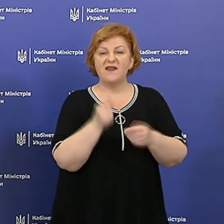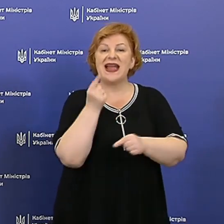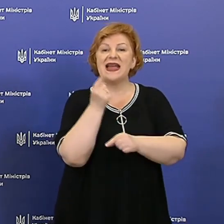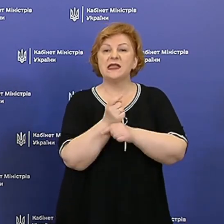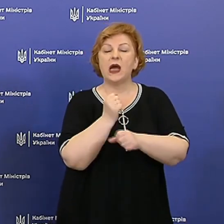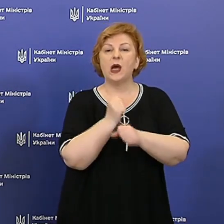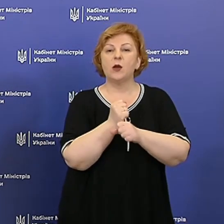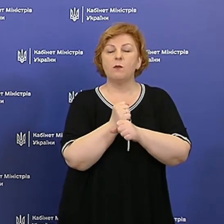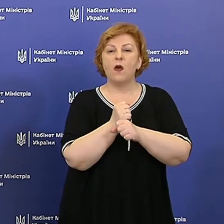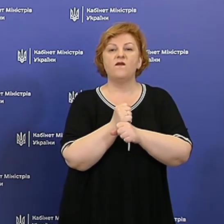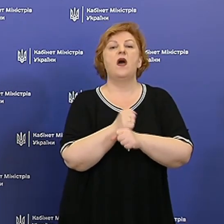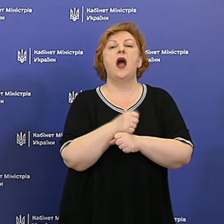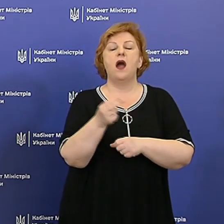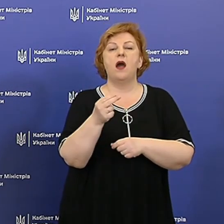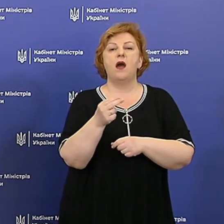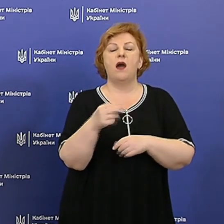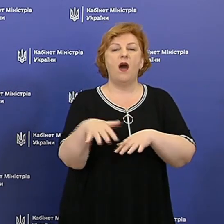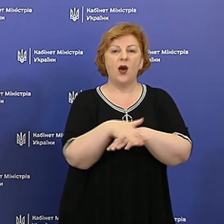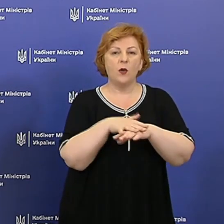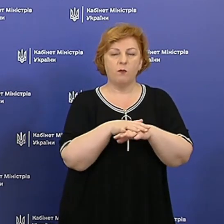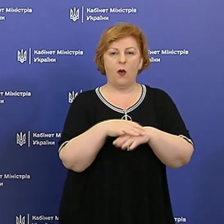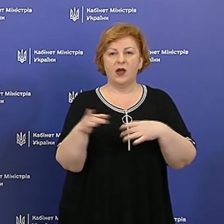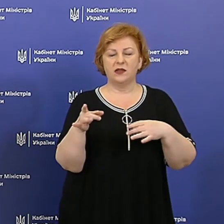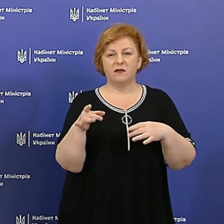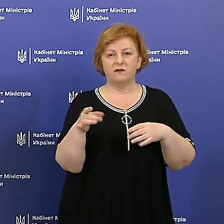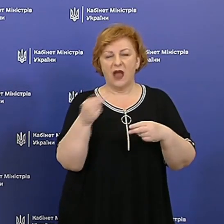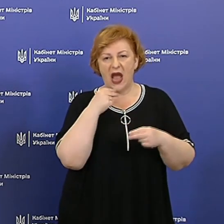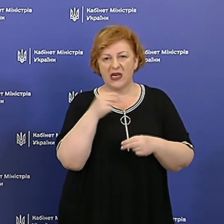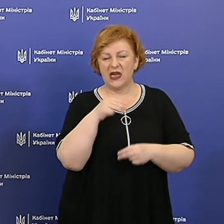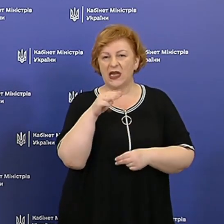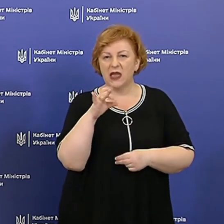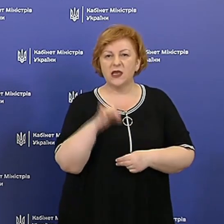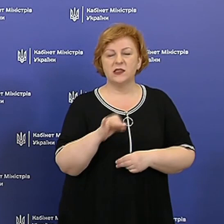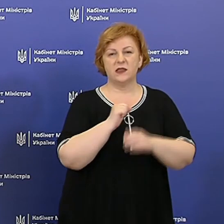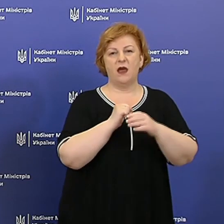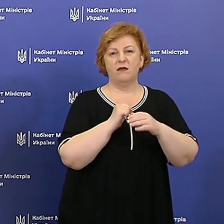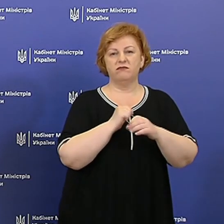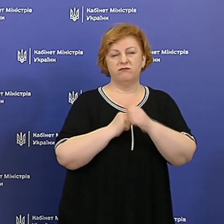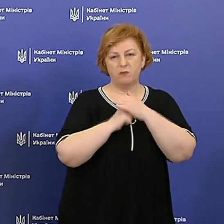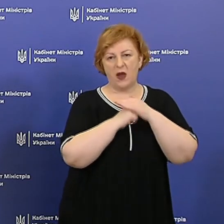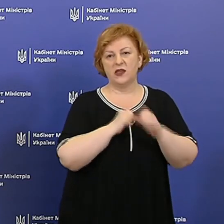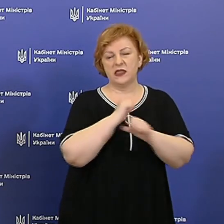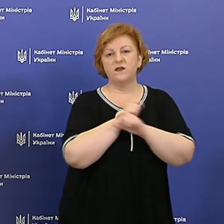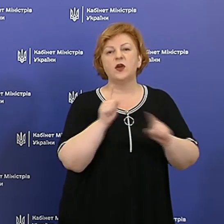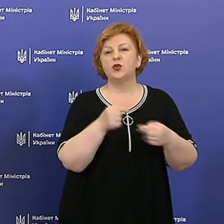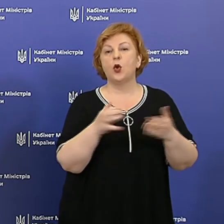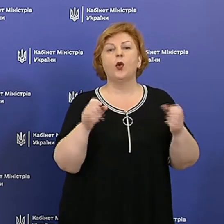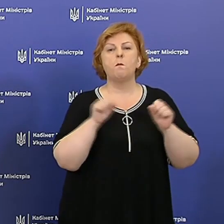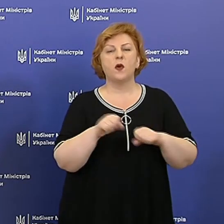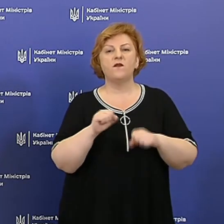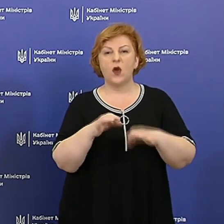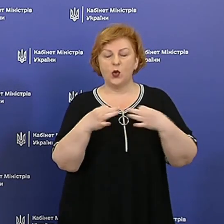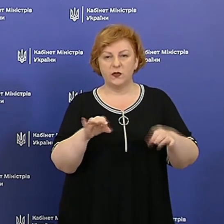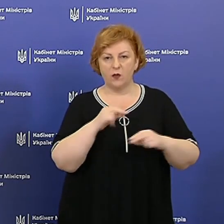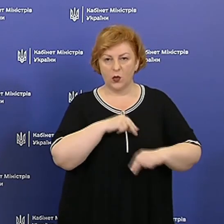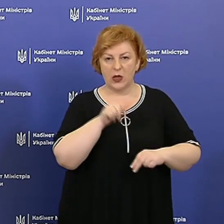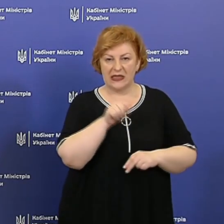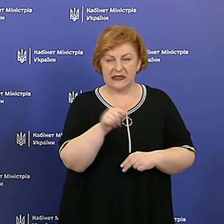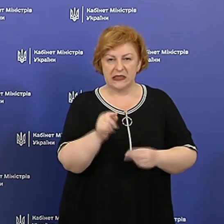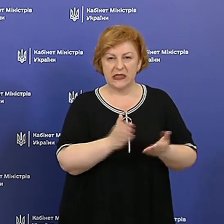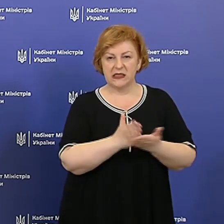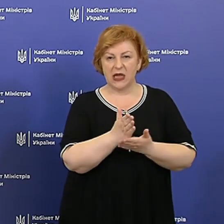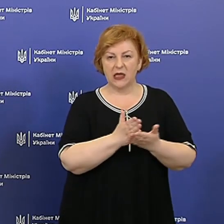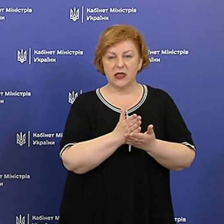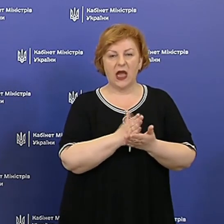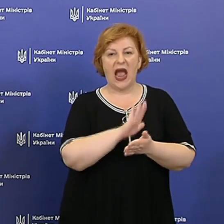заборону роботи громадського харчування, ТРЦ, готелів і баз відпочинку тощо. Яка ймовірність, що дозвіл на роботу цих